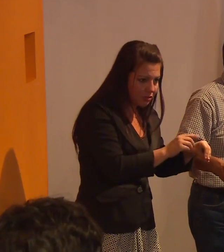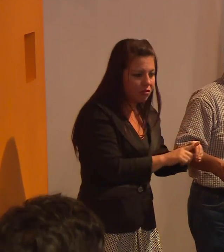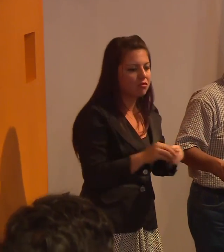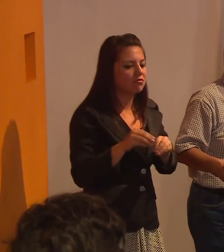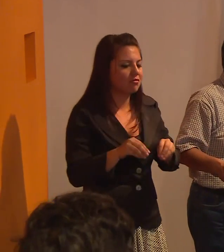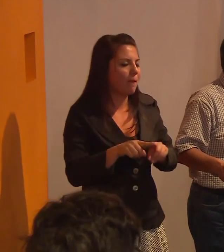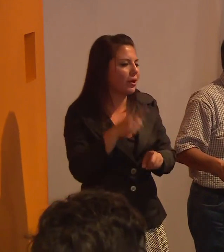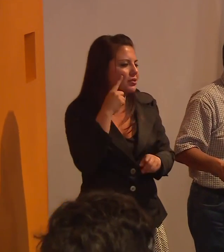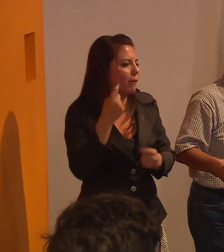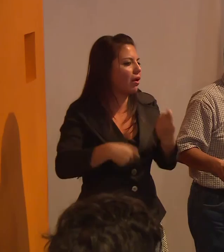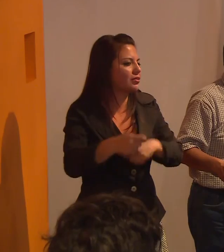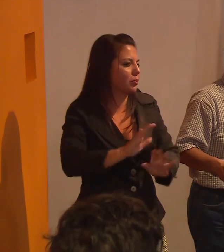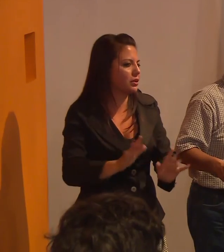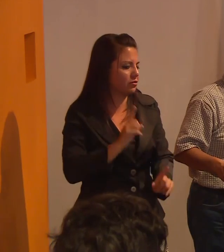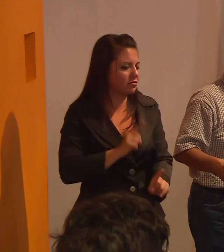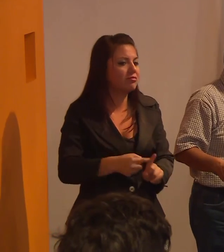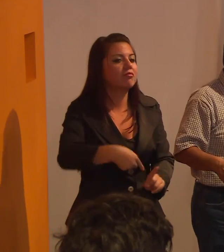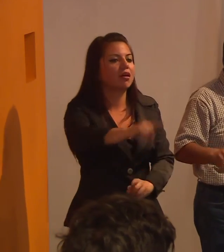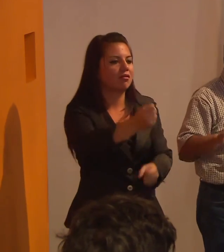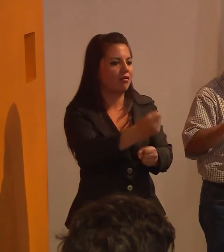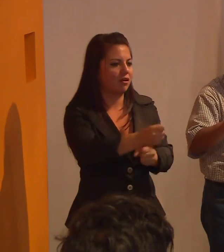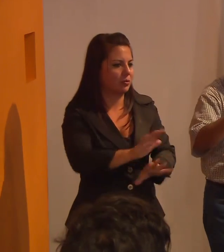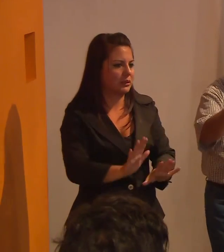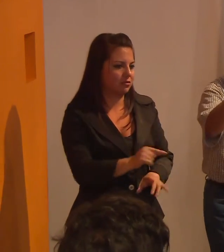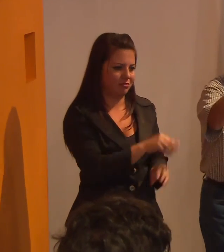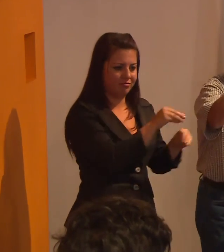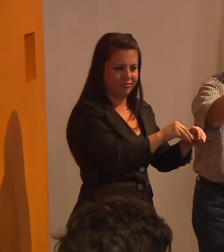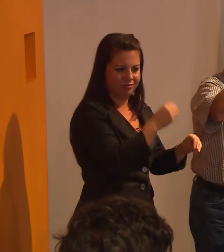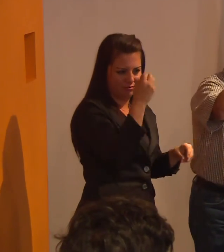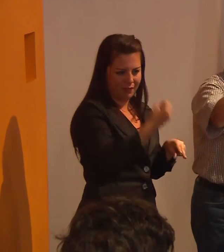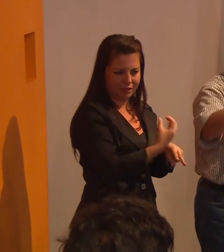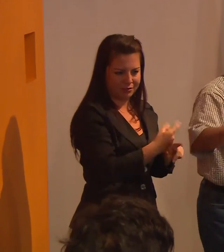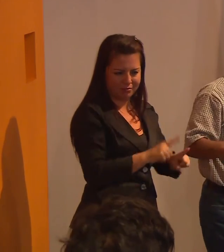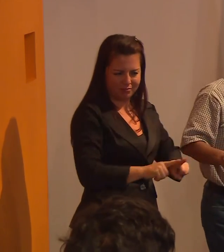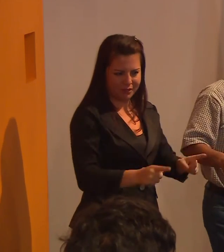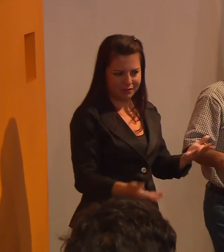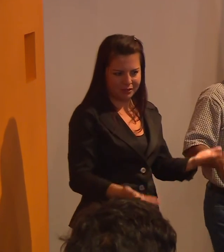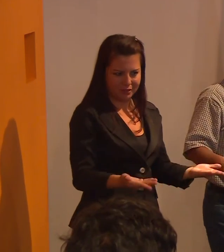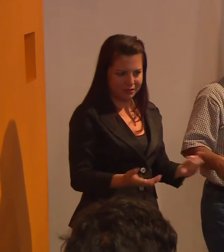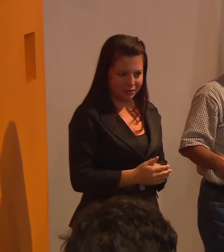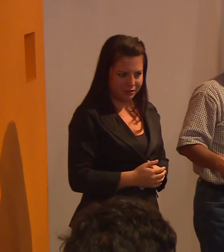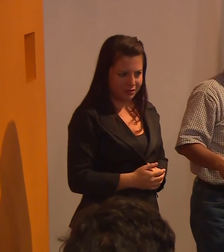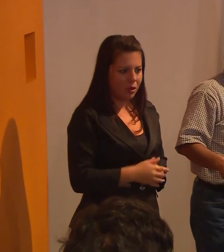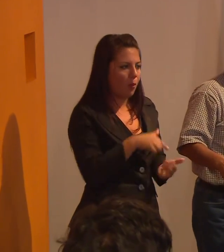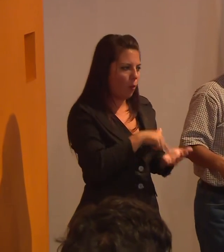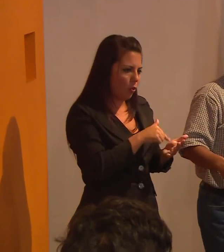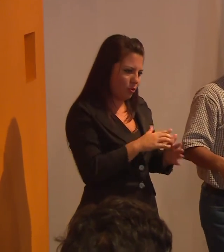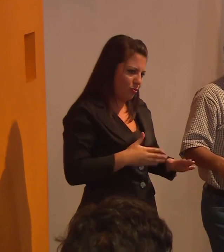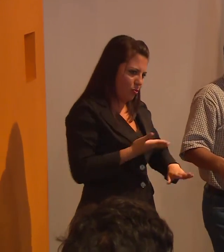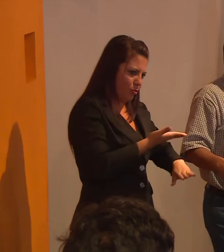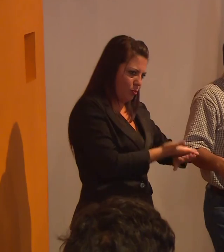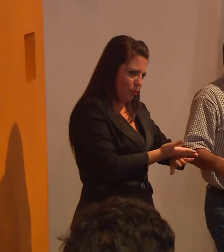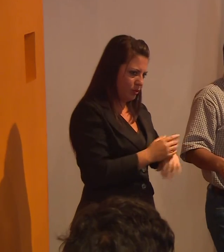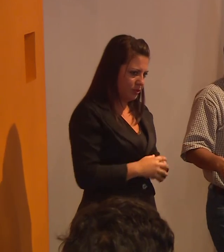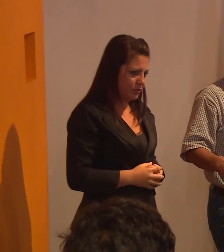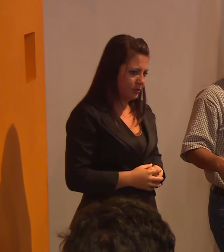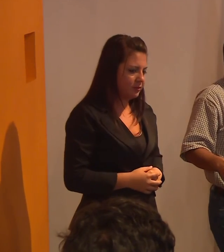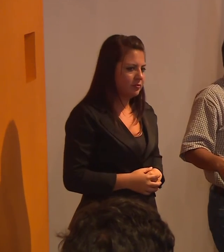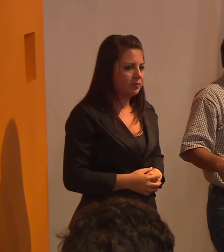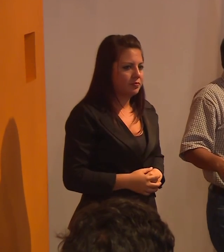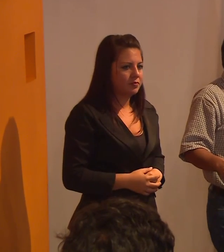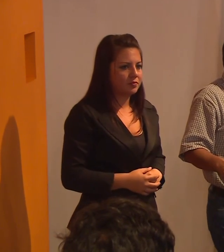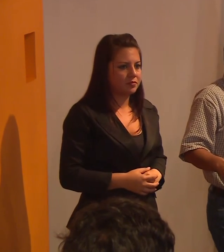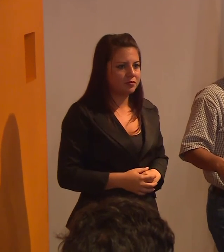simplemente mercancías para el mercado del trabajo. En ese sentido, las propuestas. Una primera cosa